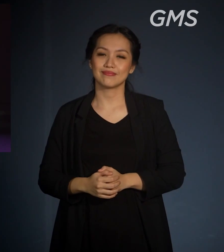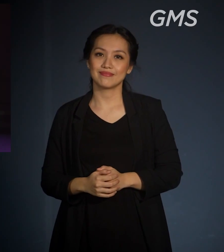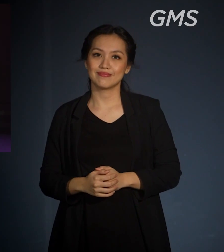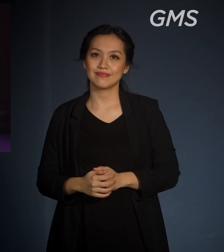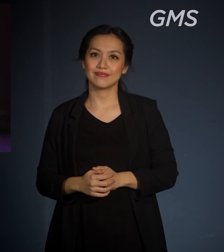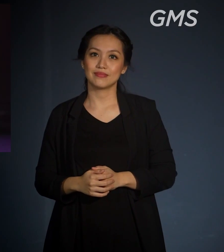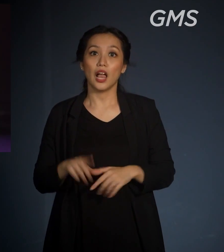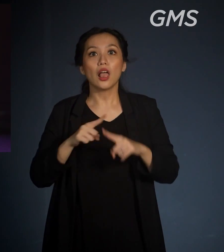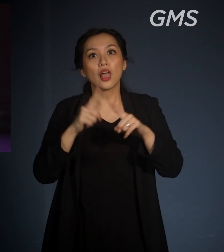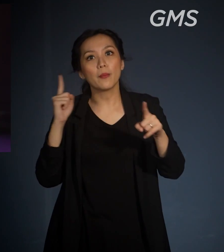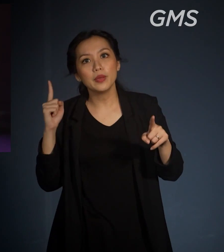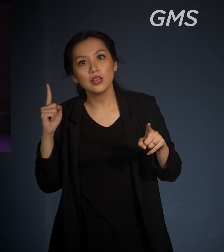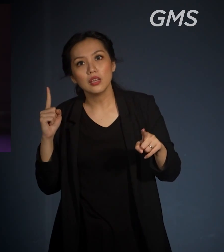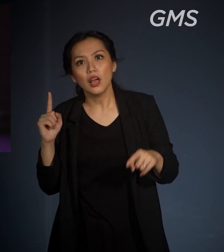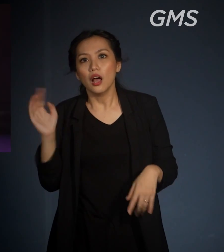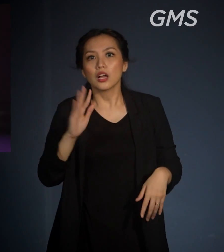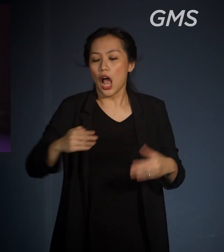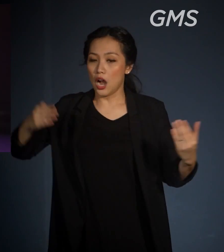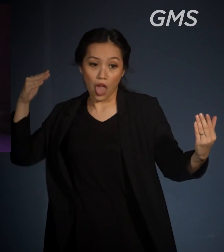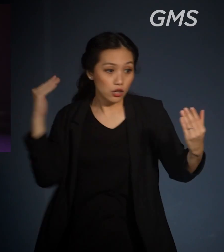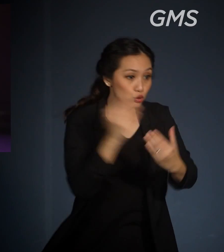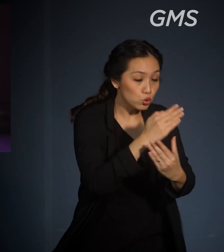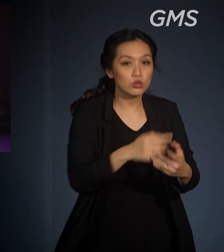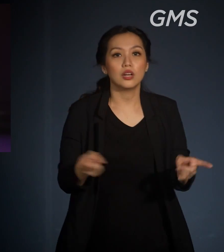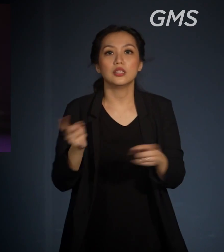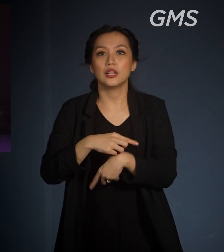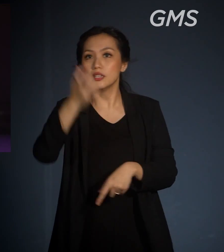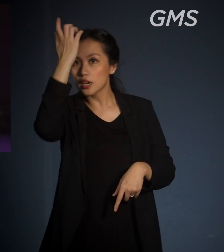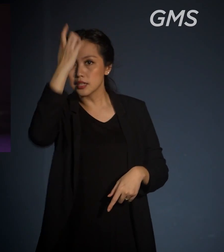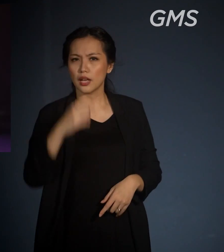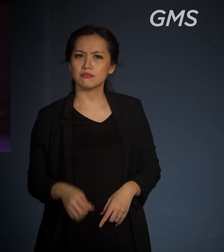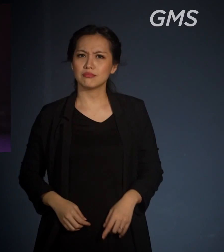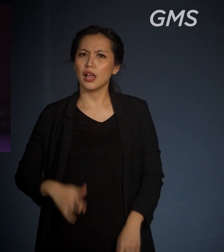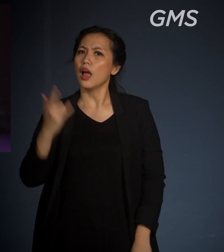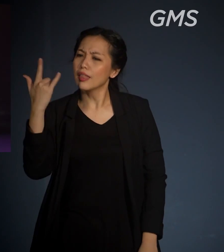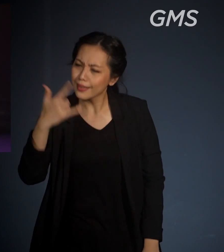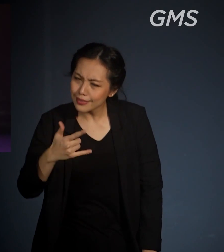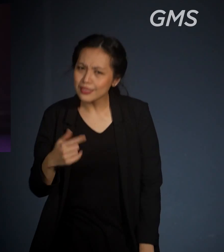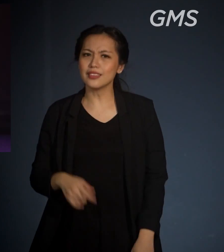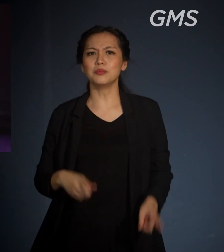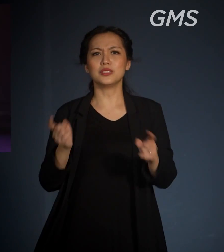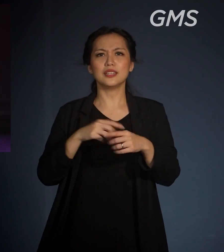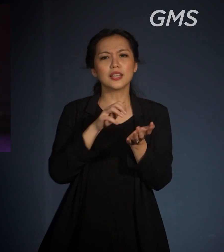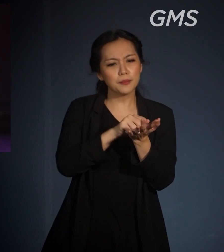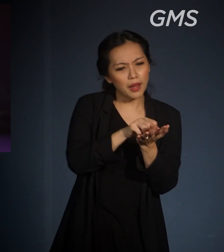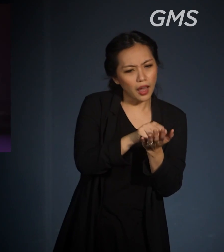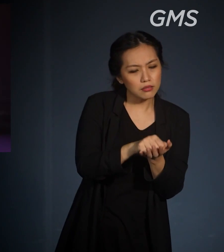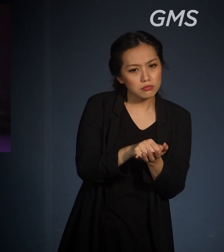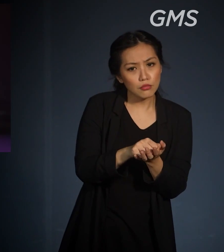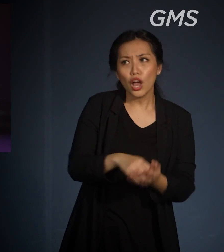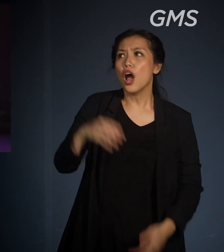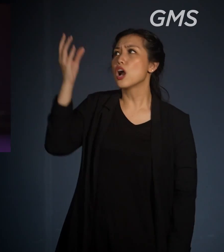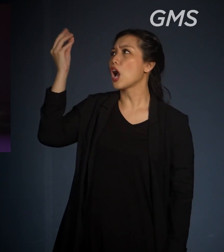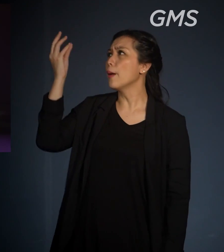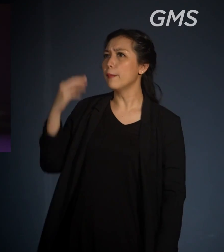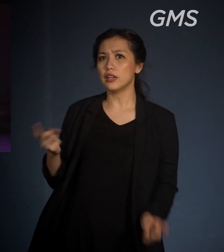raja. Tapi dia nggak langsung jadi raja, saudara. Dia tetap jadi gembala. Dan kapan dia itu